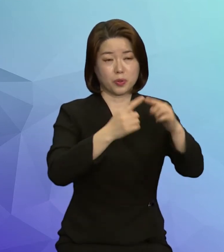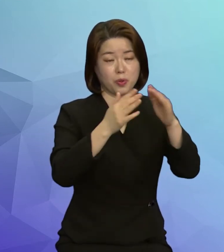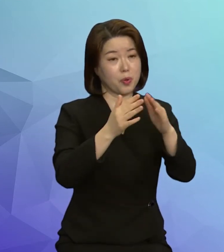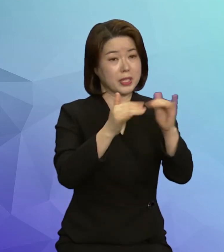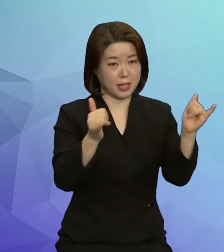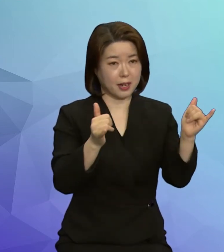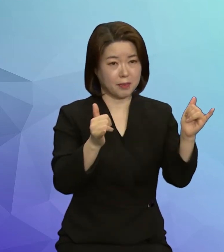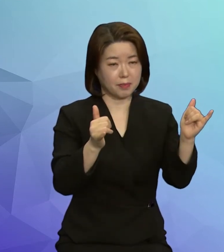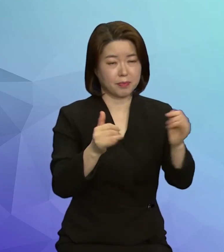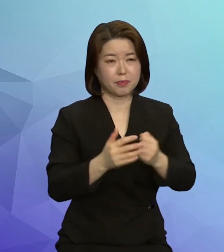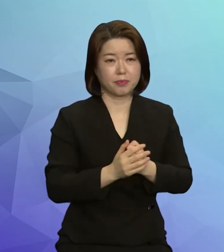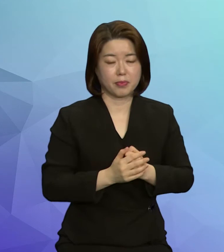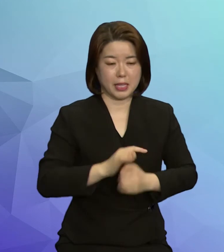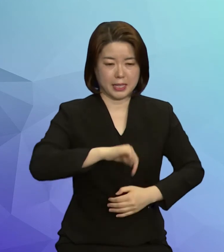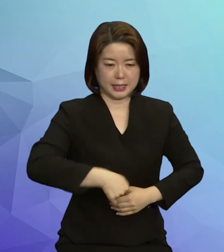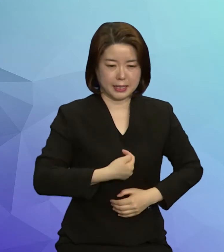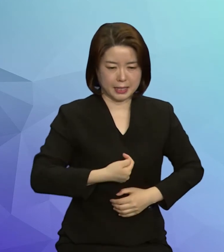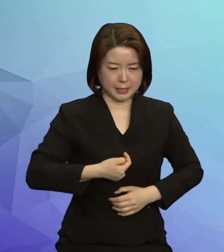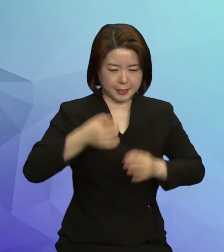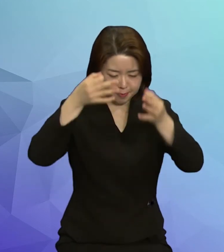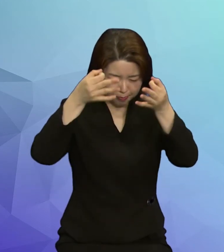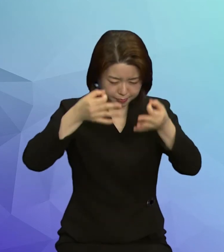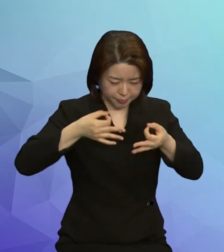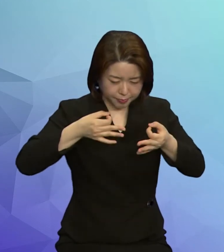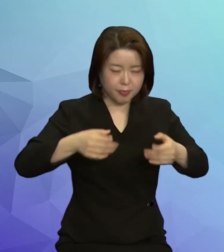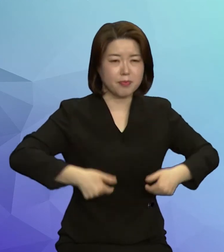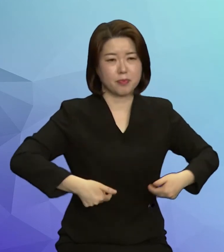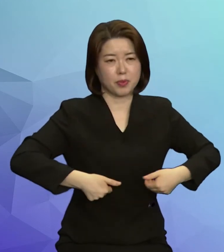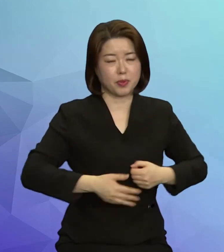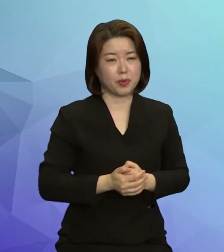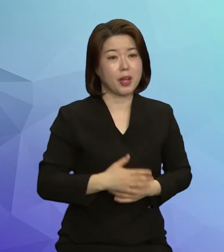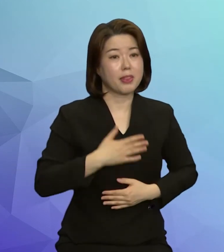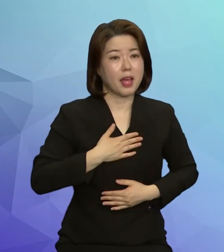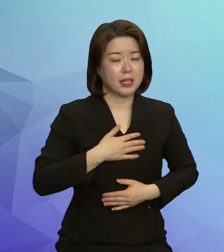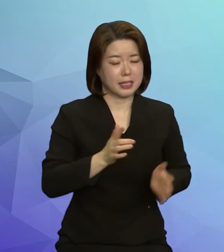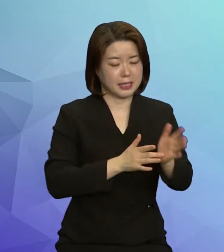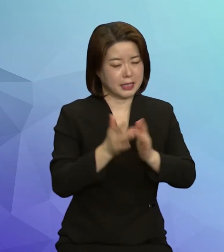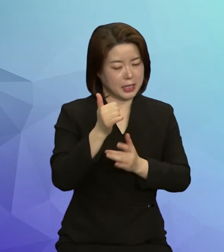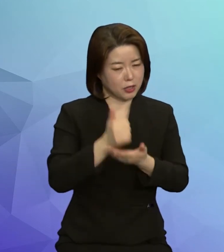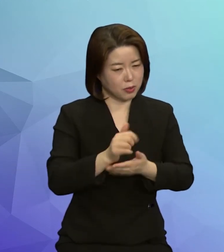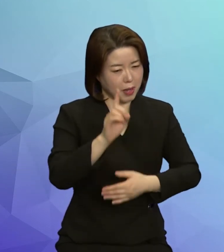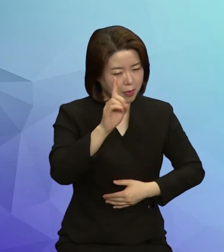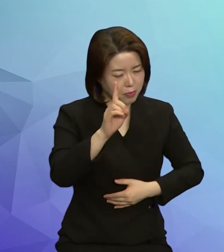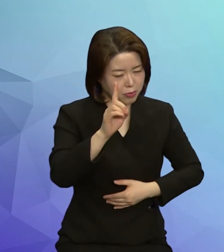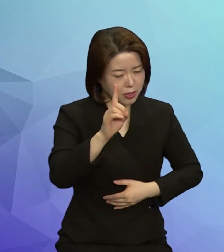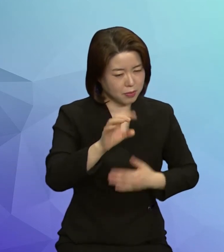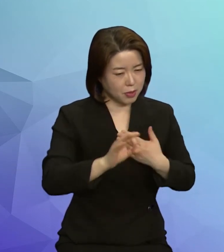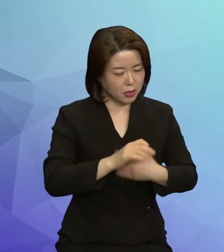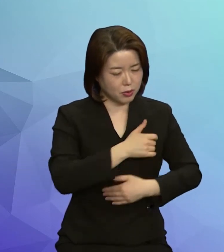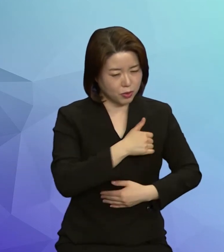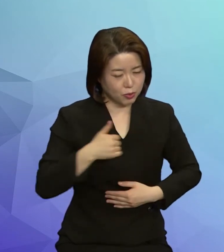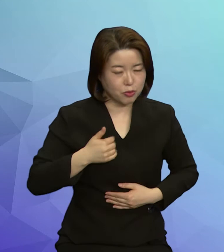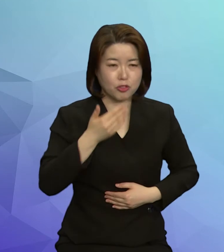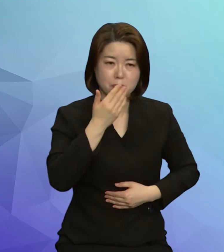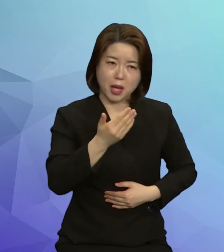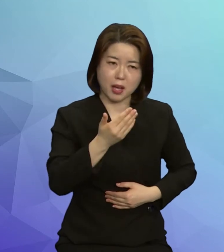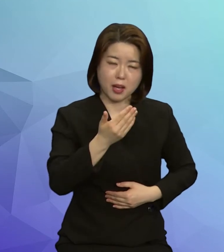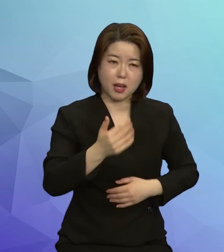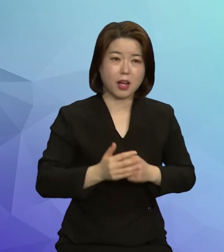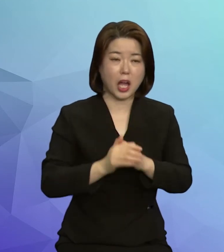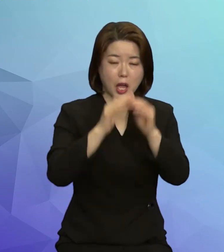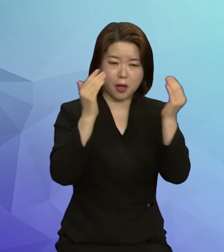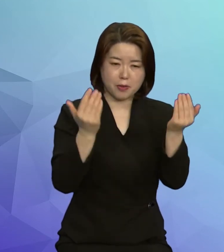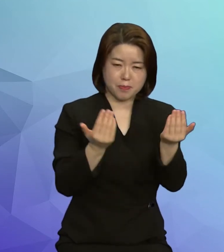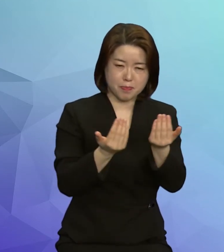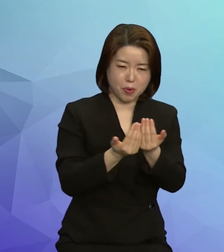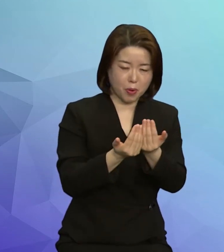우리 교우들도 스스로 점검해 봐야 돼요. 나는 예수님 한 분이면 정말 족한가?